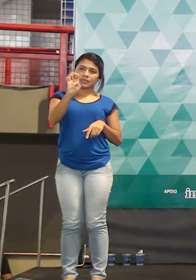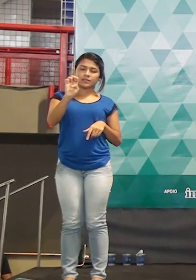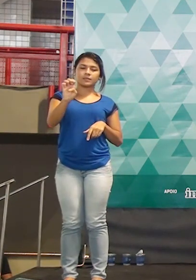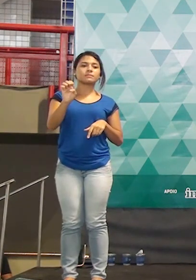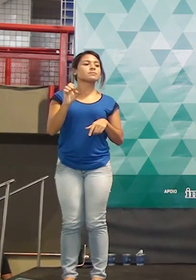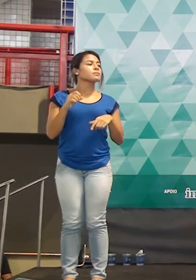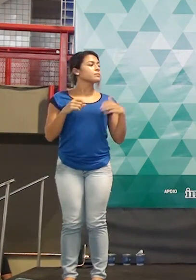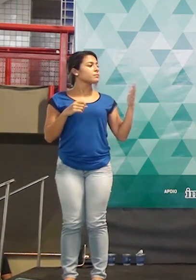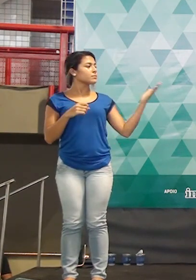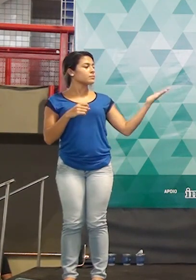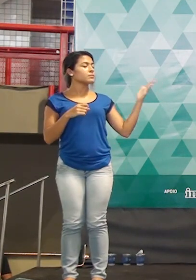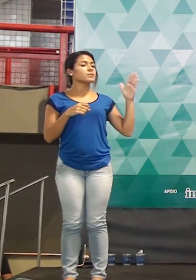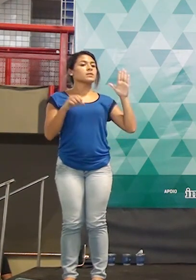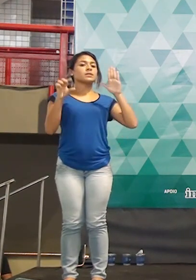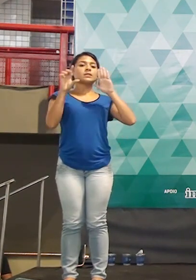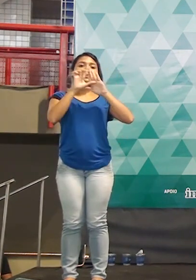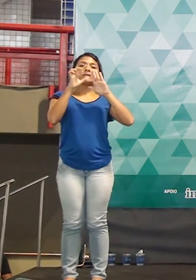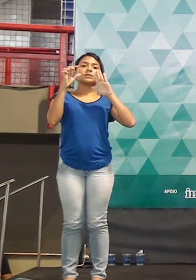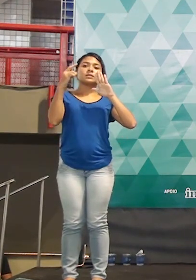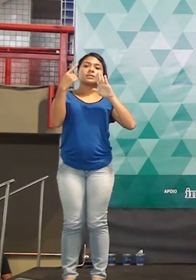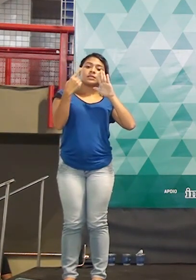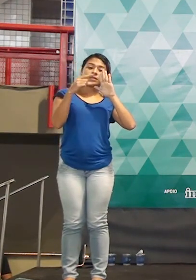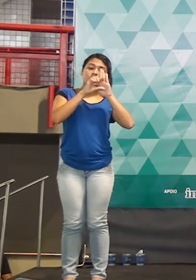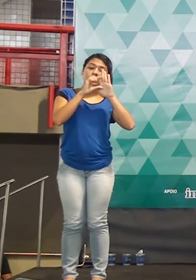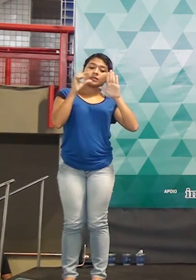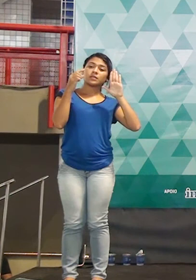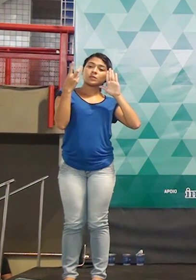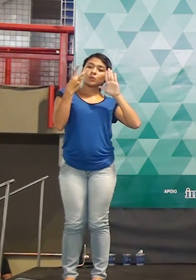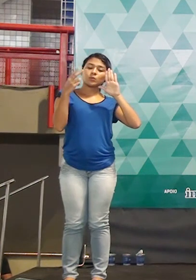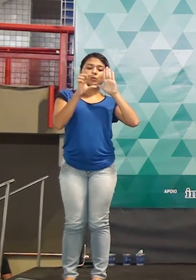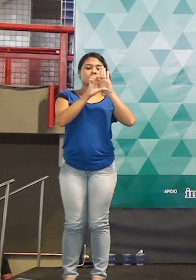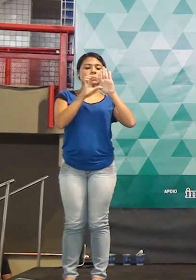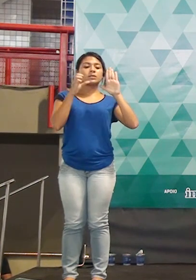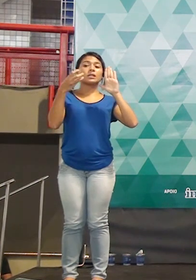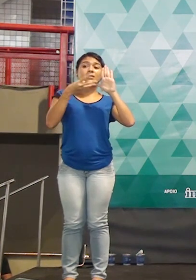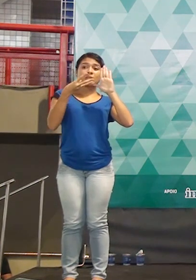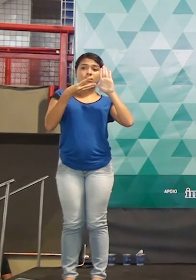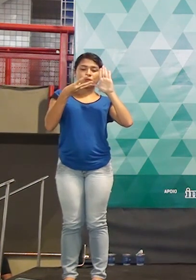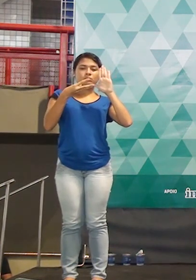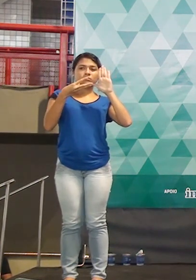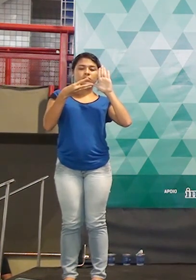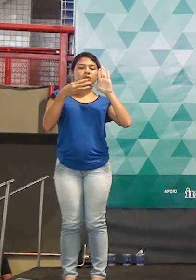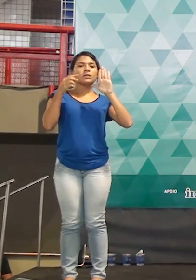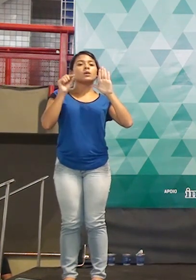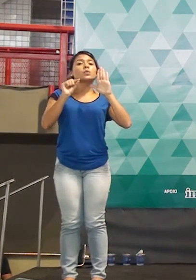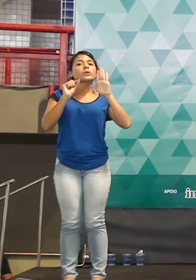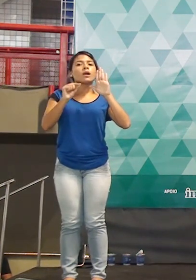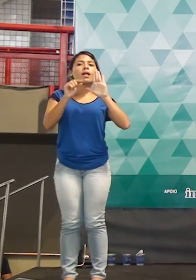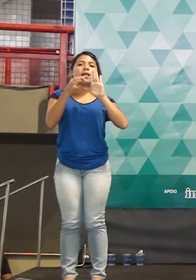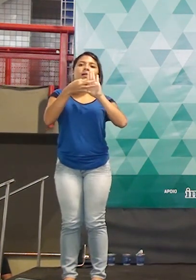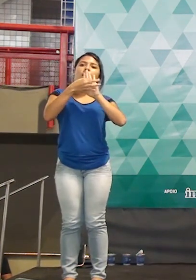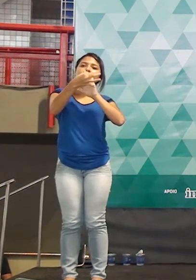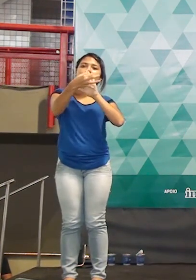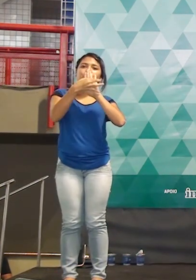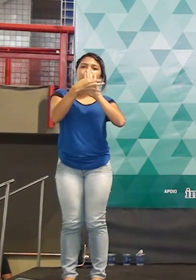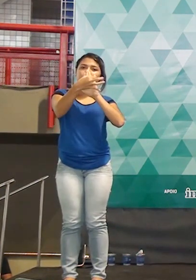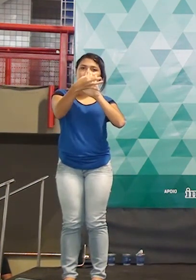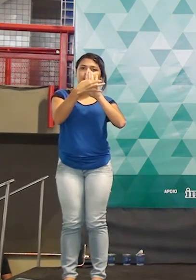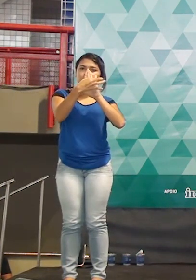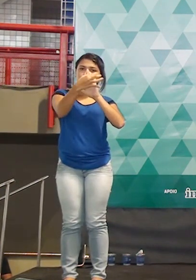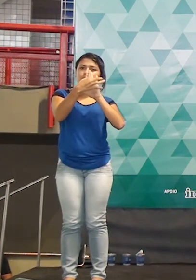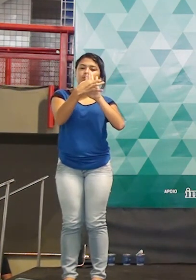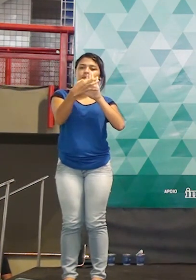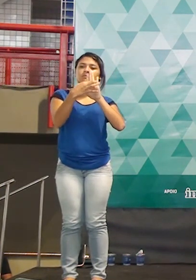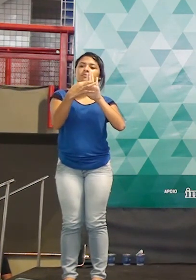3º, respectivamente, você vai colocar os argumentos. para convencer o leitor de que sua tese